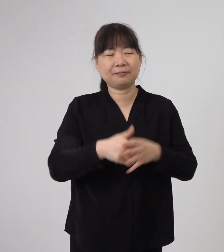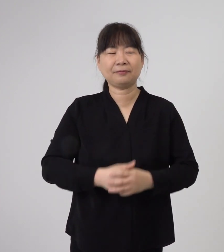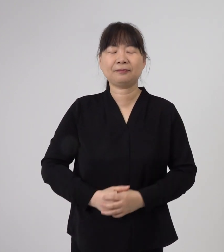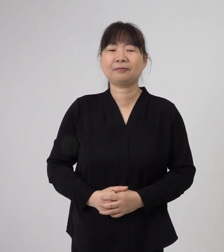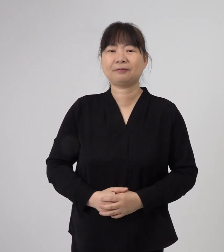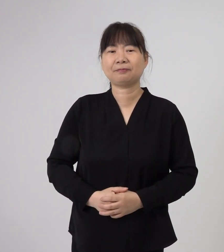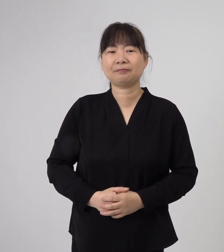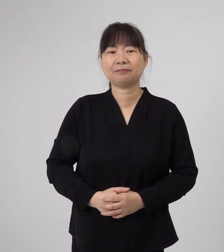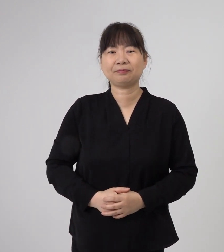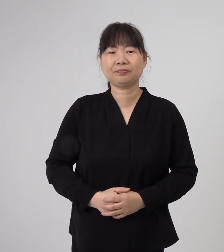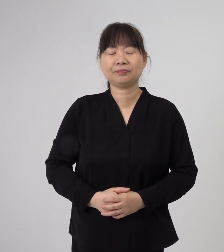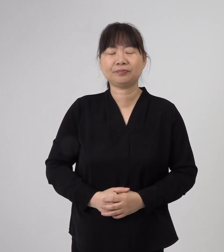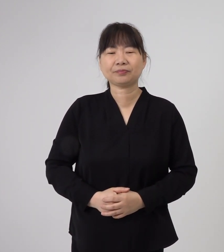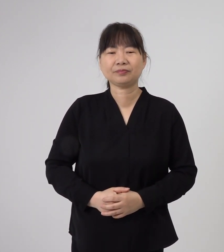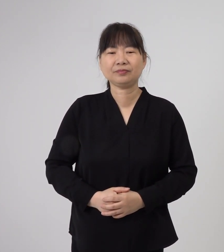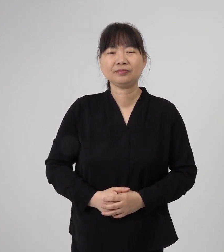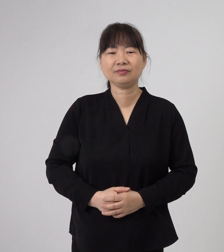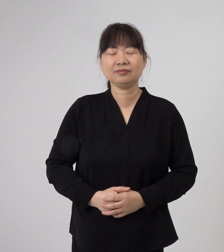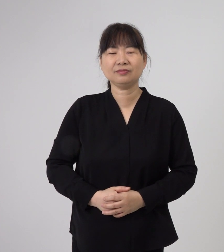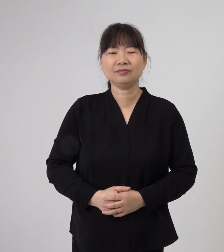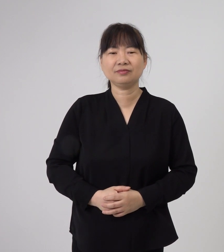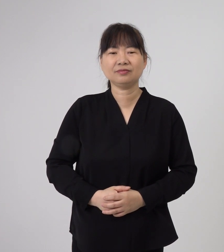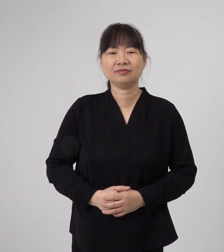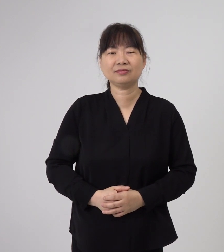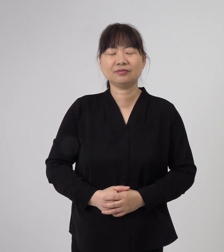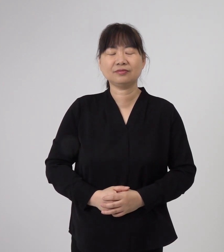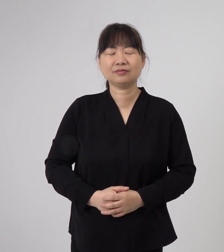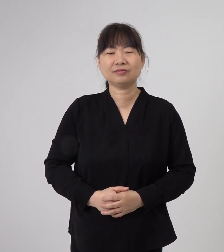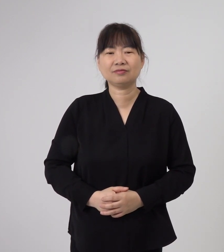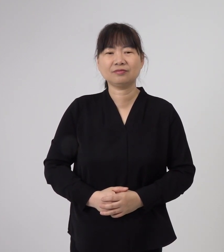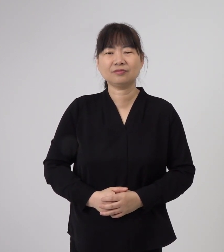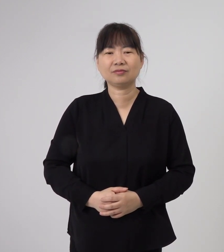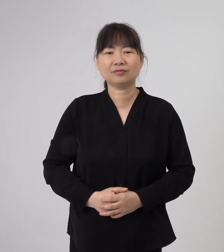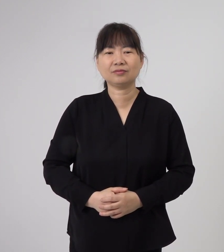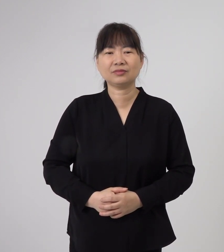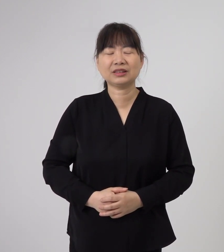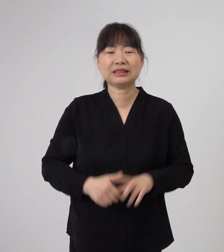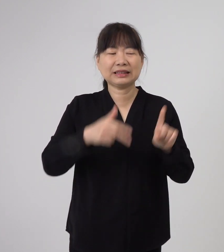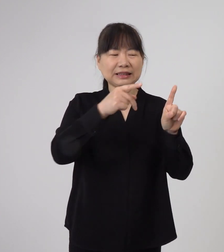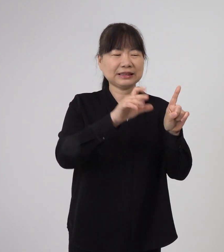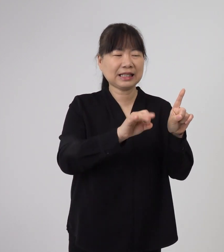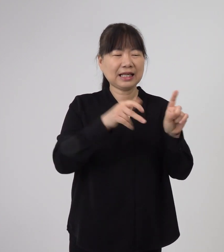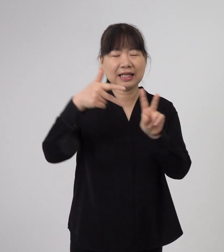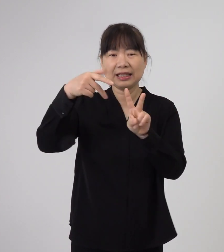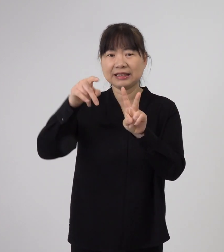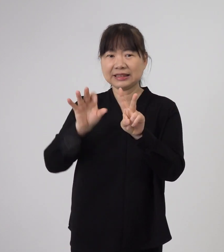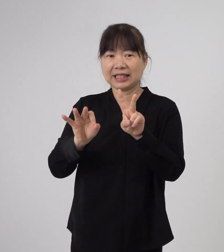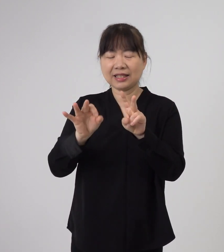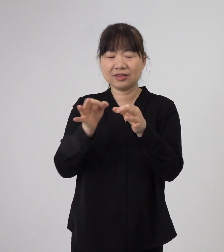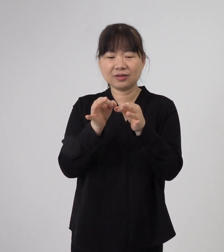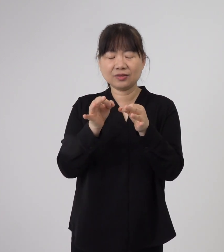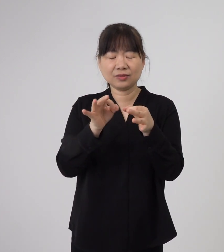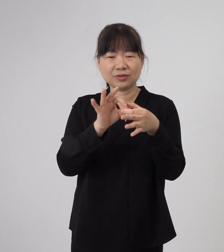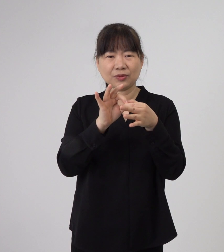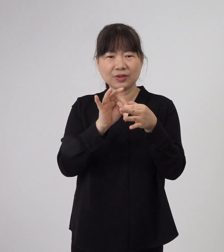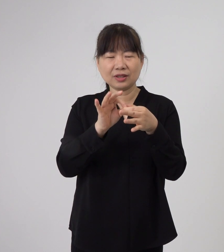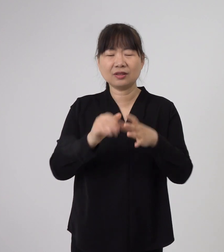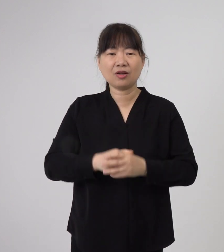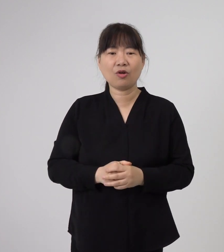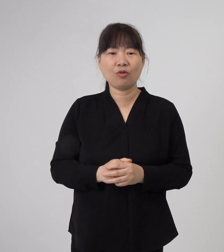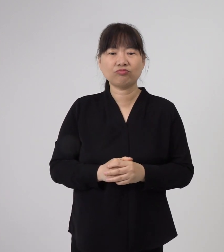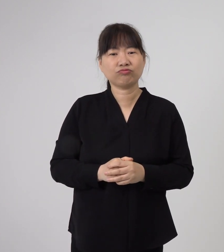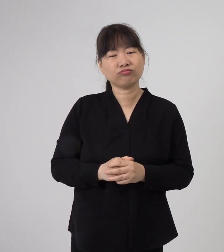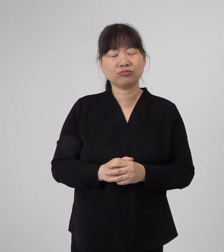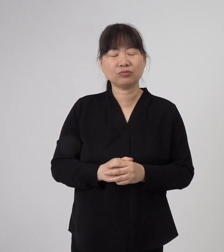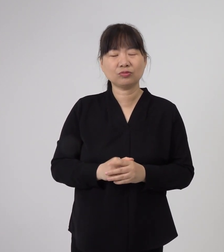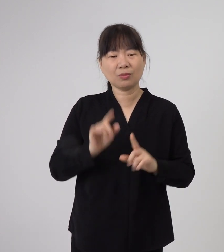거예요. 근데 아직까지도 하나님은 1, 2장에 걸쳐서 말씀으로 역사에 등장하지